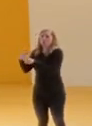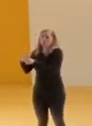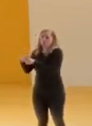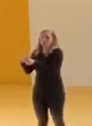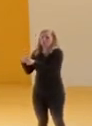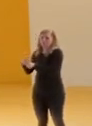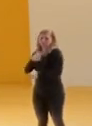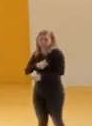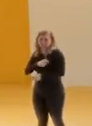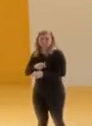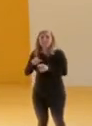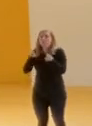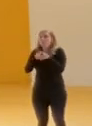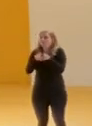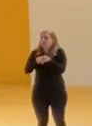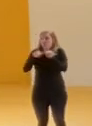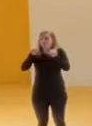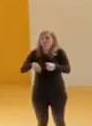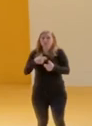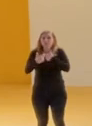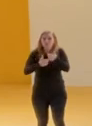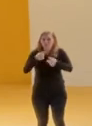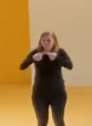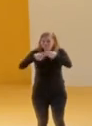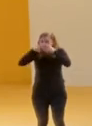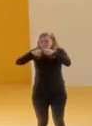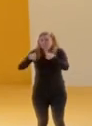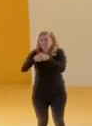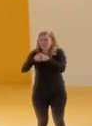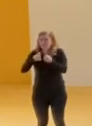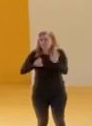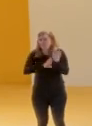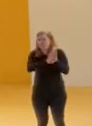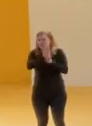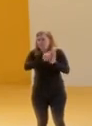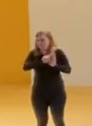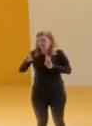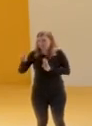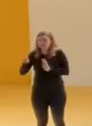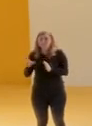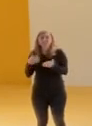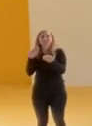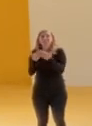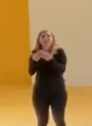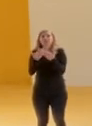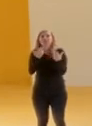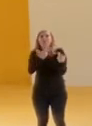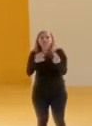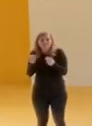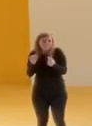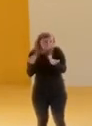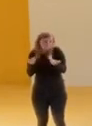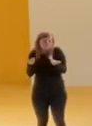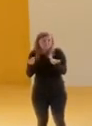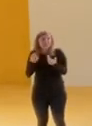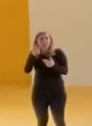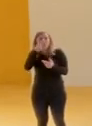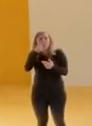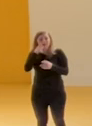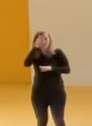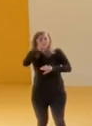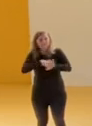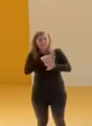no i w zasadzie to samo możemy sobie przeprowadzić dla hiperinflacji Dlaczego nie Zwróćmy uwagę na te na tą tabelę